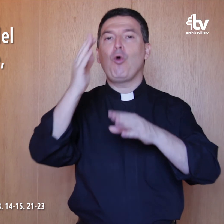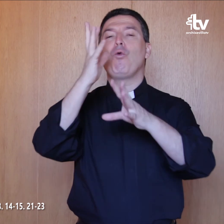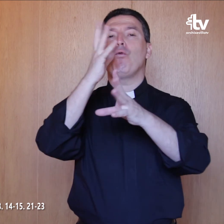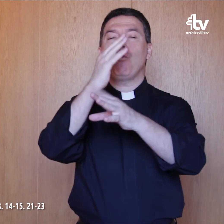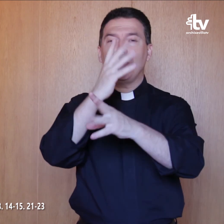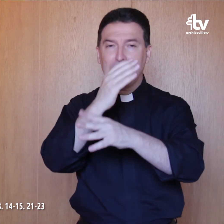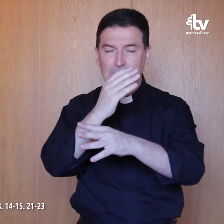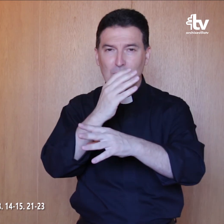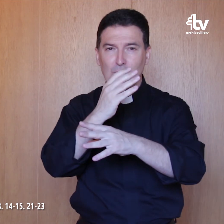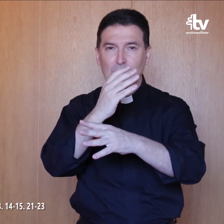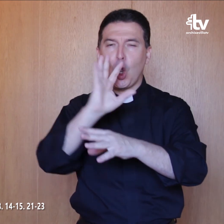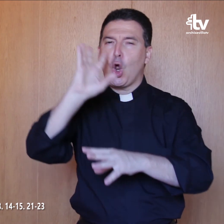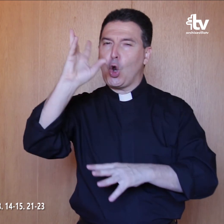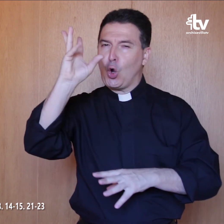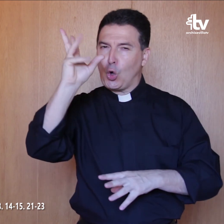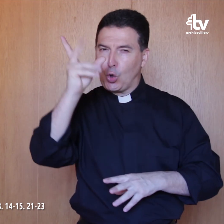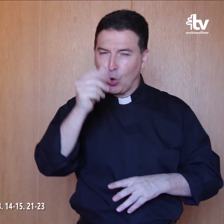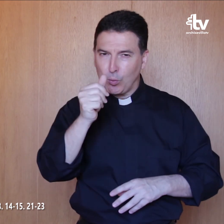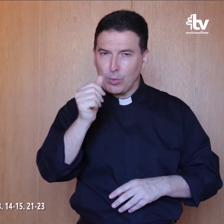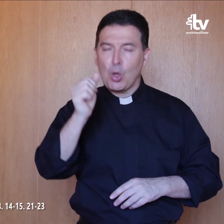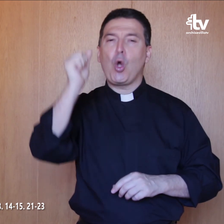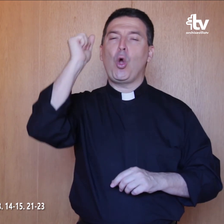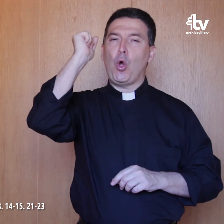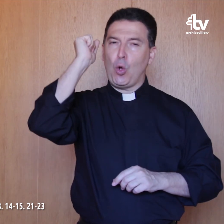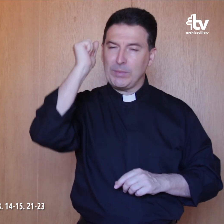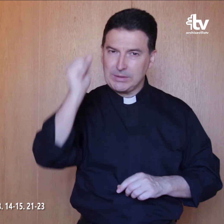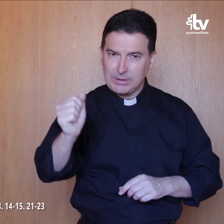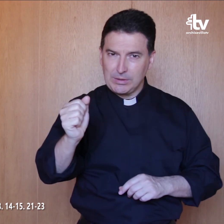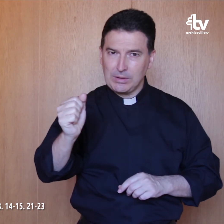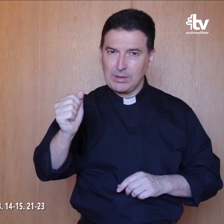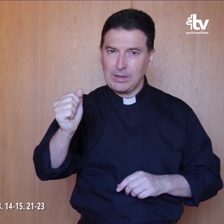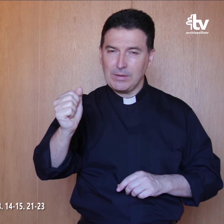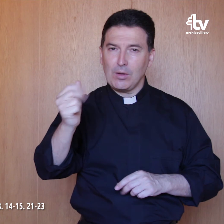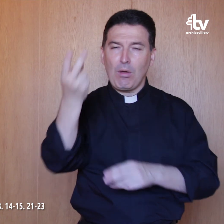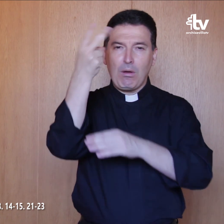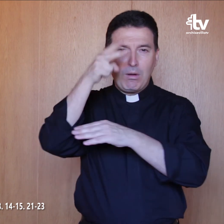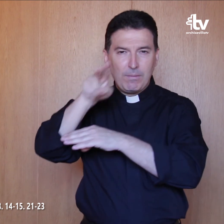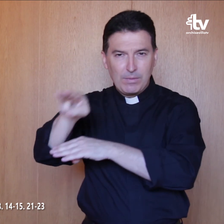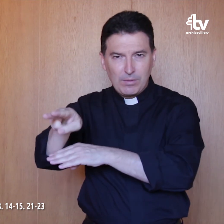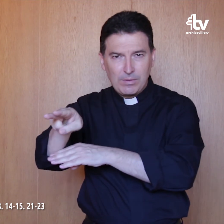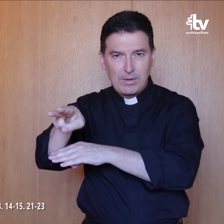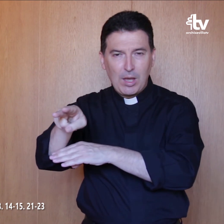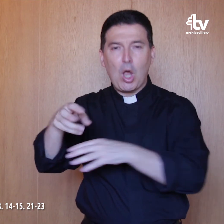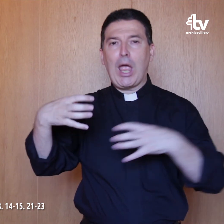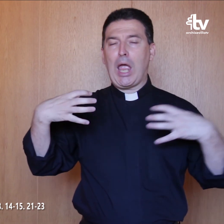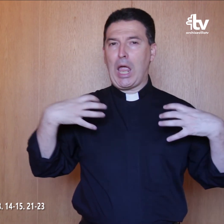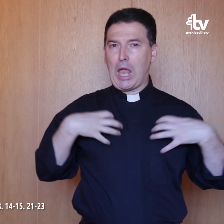las fornicaciones, robos, homicidios, adulterios, codicias,